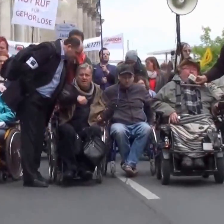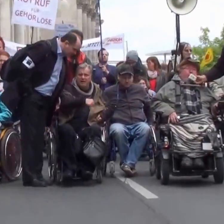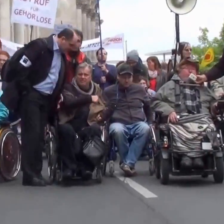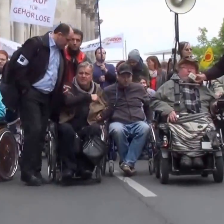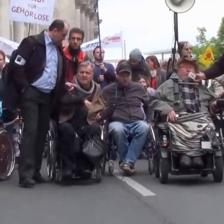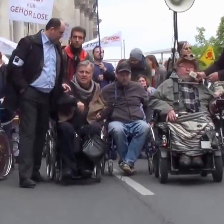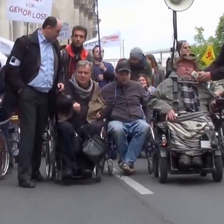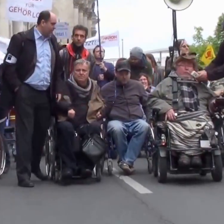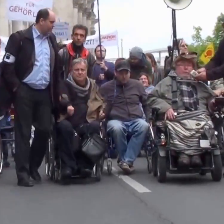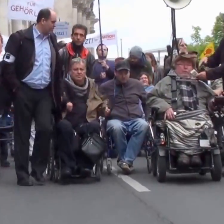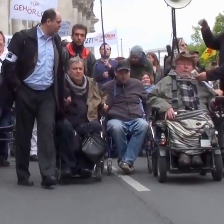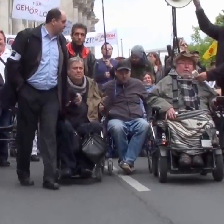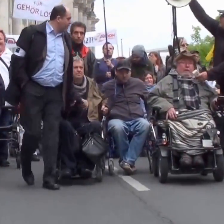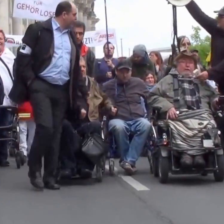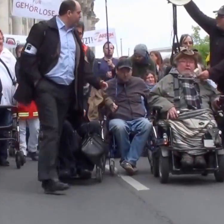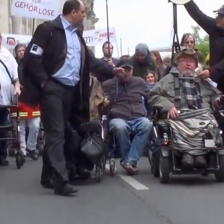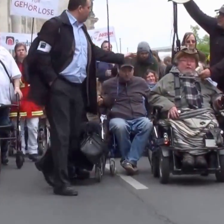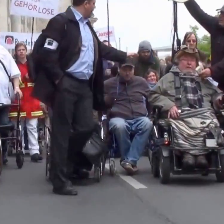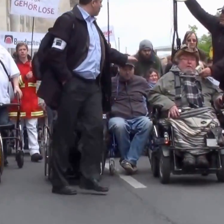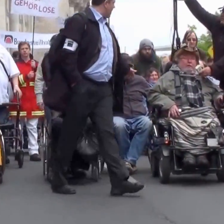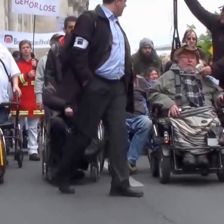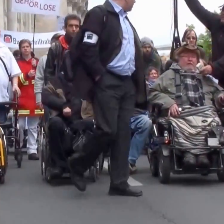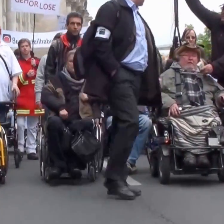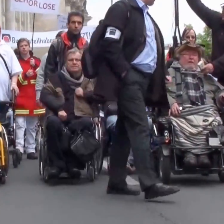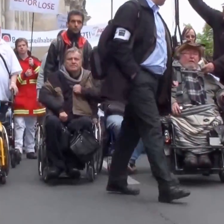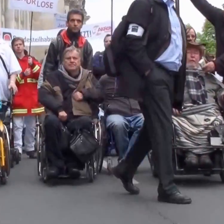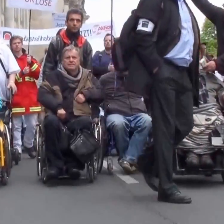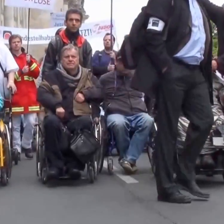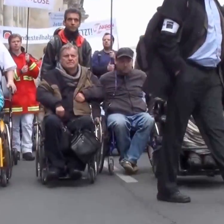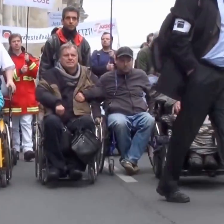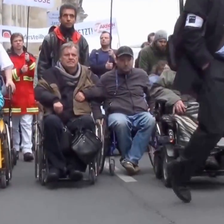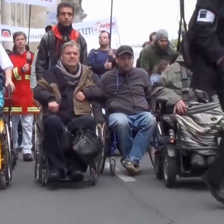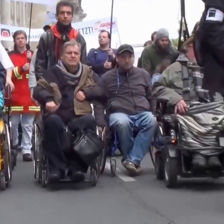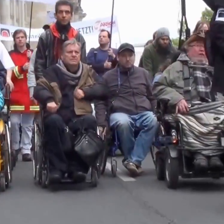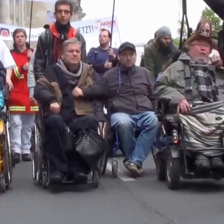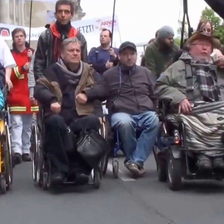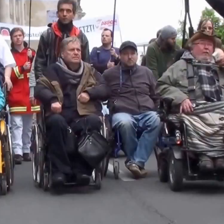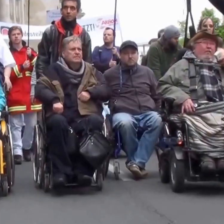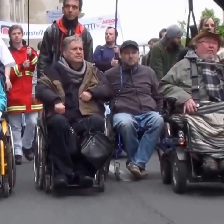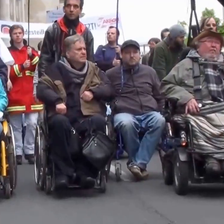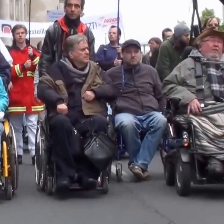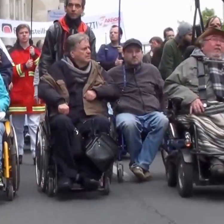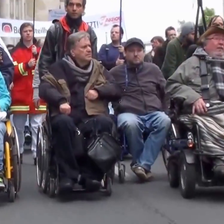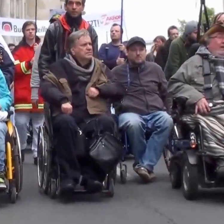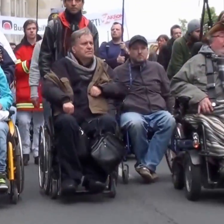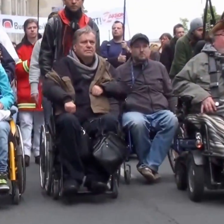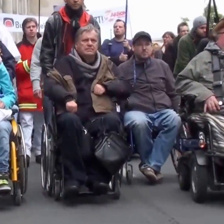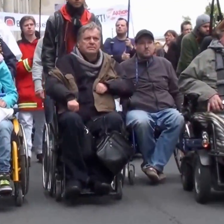Ohne Ausgrenzung, ohne Diskriminierung. Dafür sind wir auf der Straße und alle Touristen und alle Touristinnen, die hier sind, können sich uns gerne anschließen, wenn sie uns versuchen.